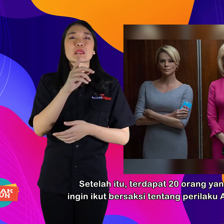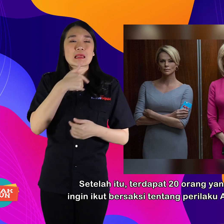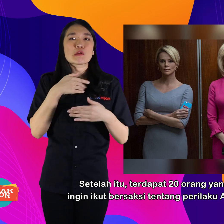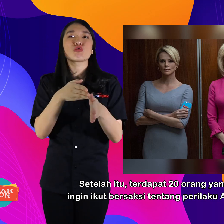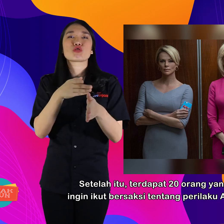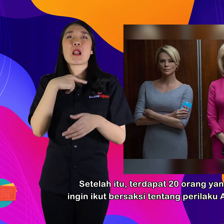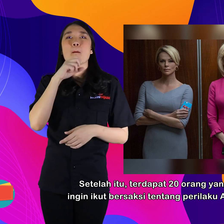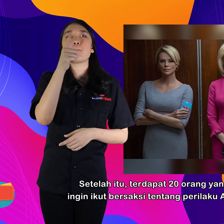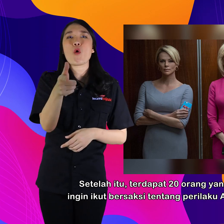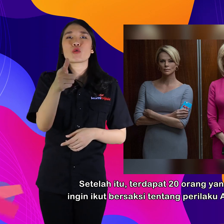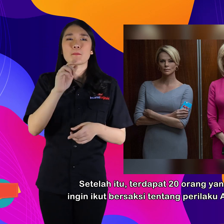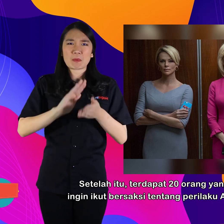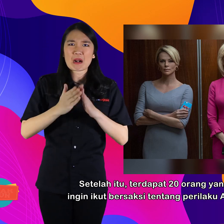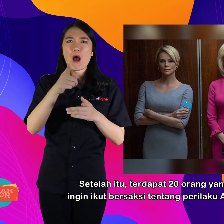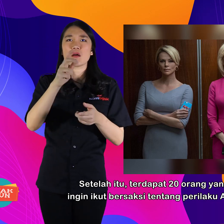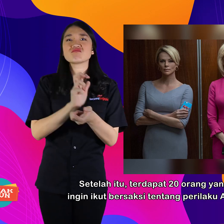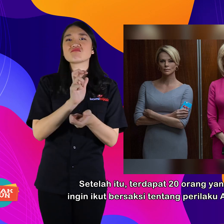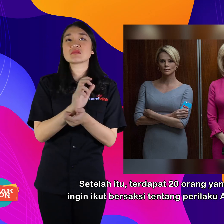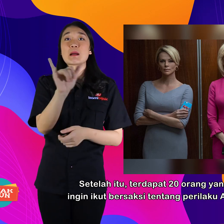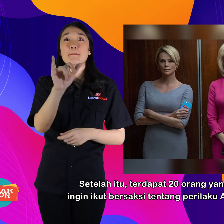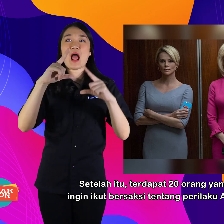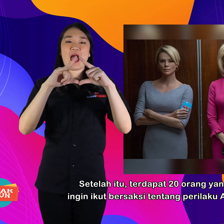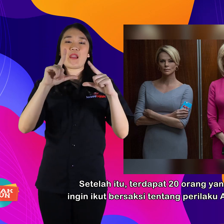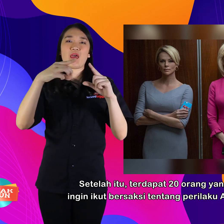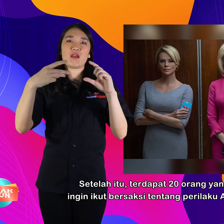Setelah itu, terdapat 20 orang yang ingin ikut bersaksi tentang perilaku Ailes.